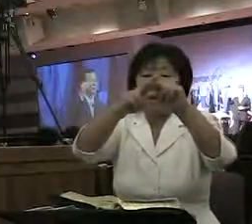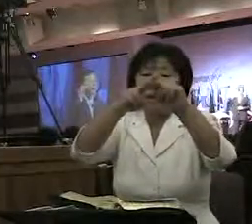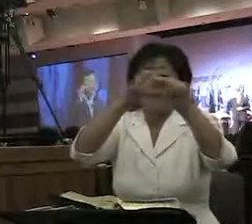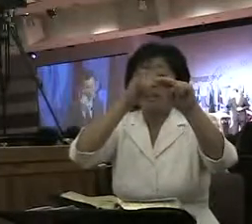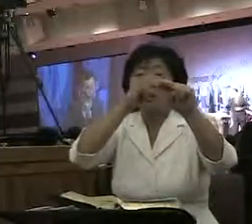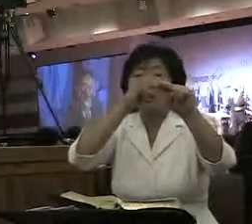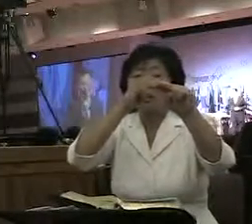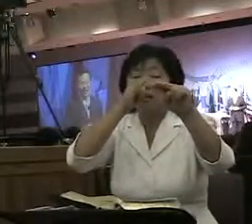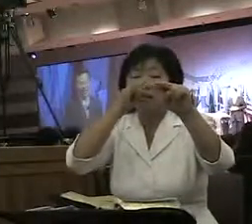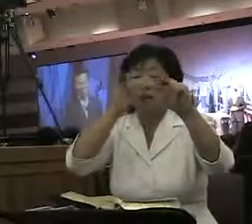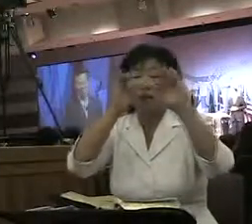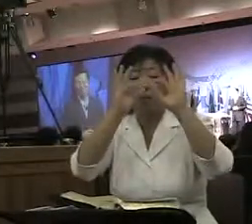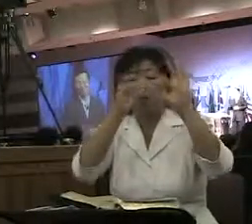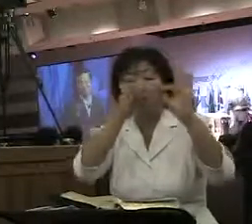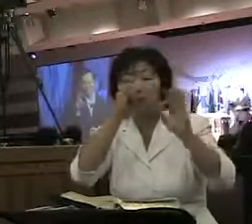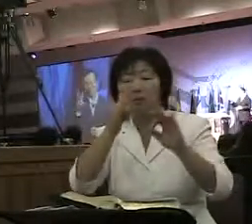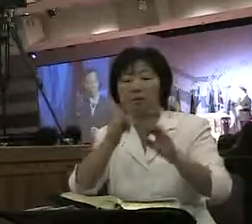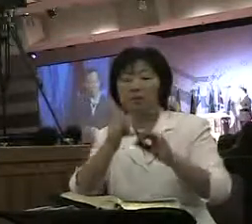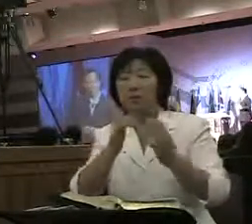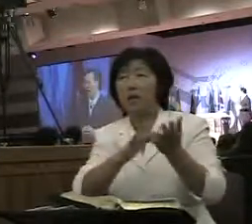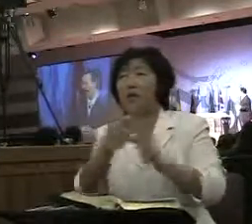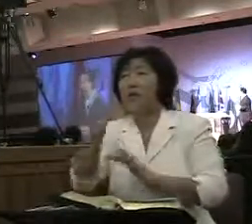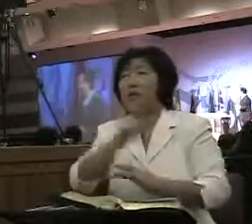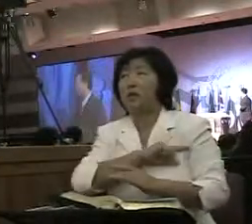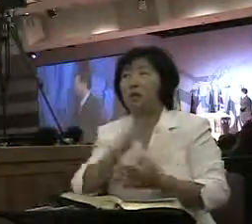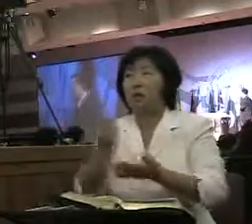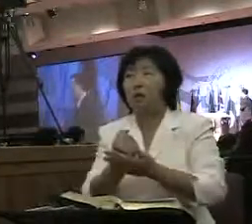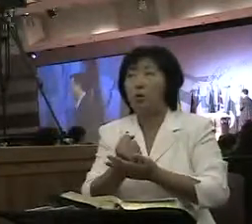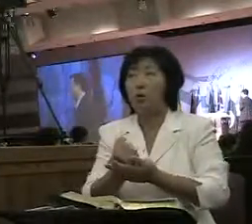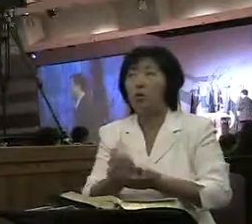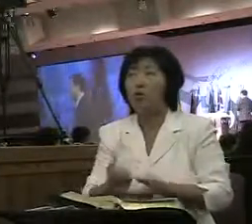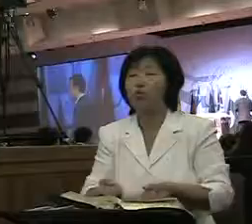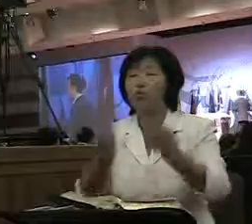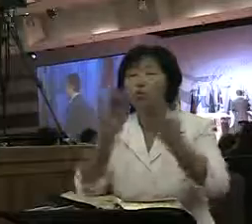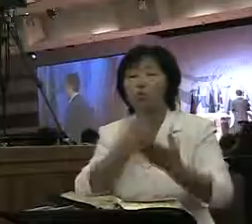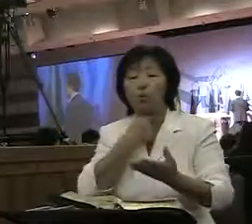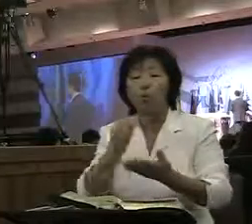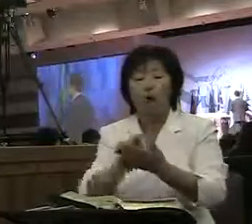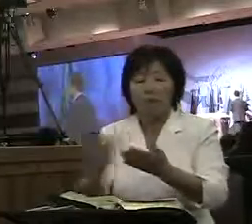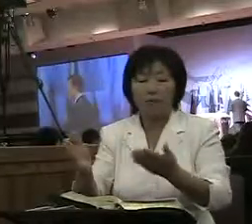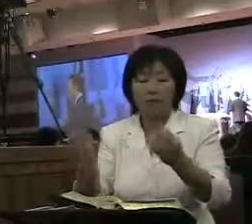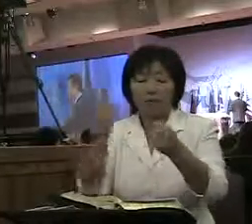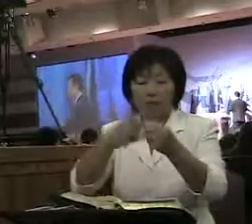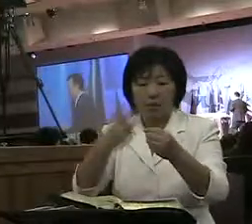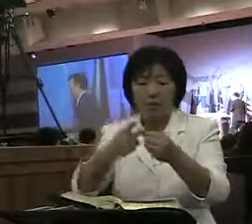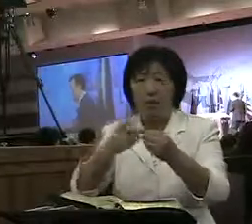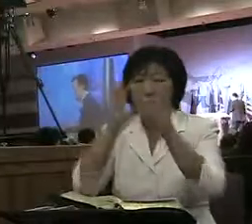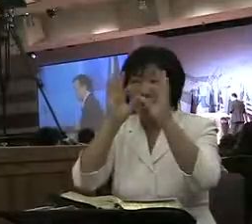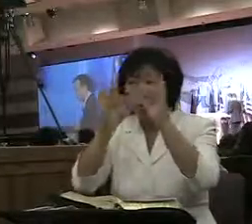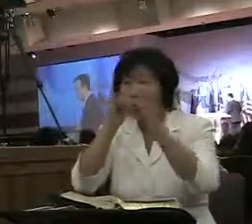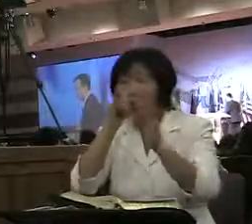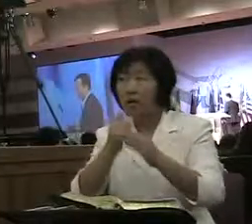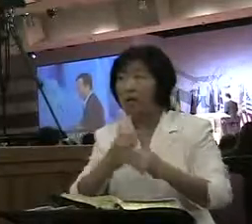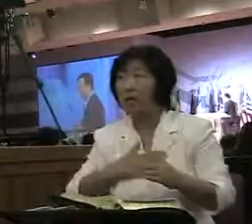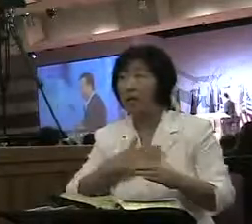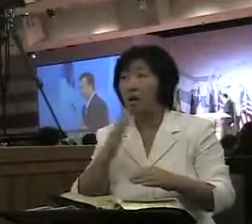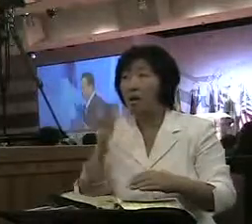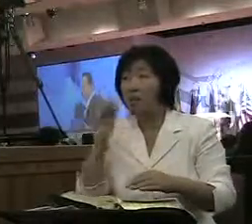예수님의 이름으로 축원합니다. 두 번째로 봐야 될 게 있습니다. 그것은 나의 부정한